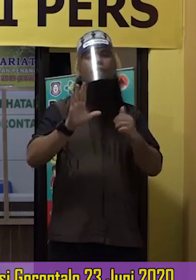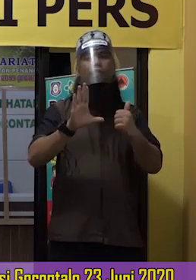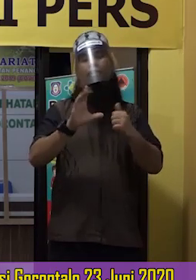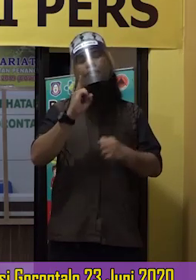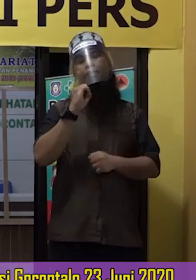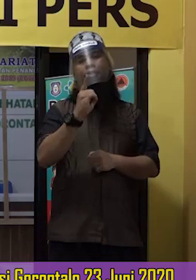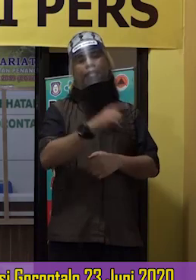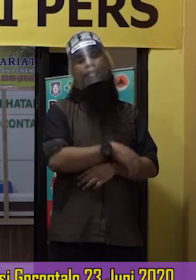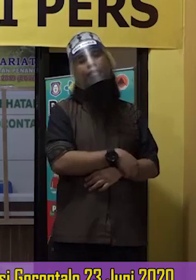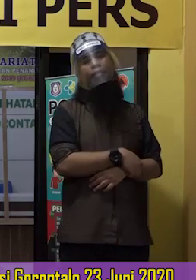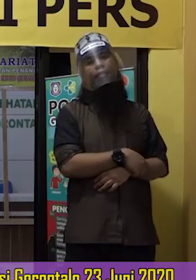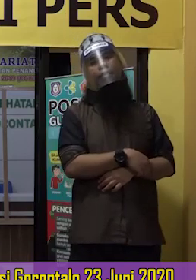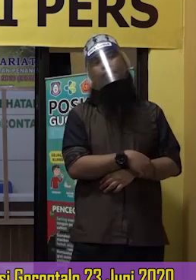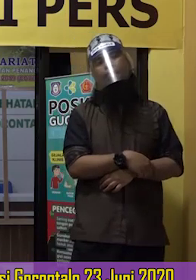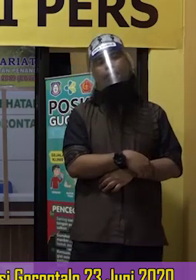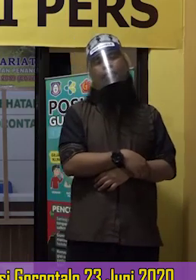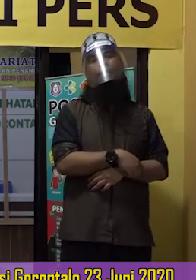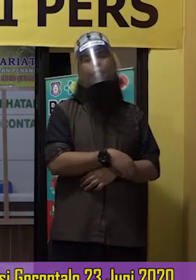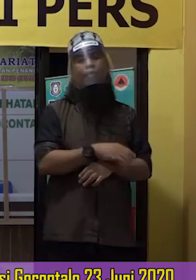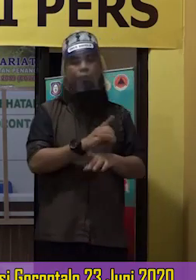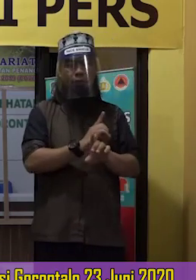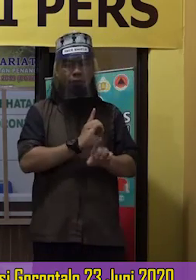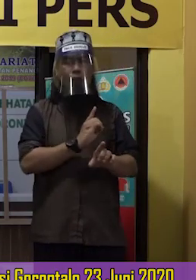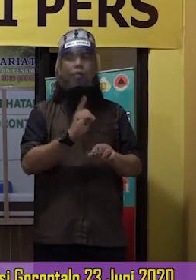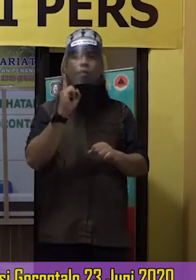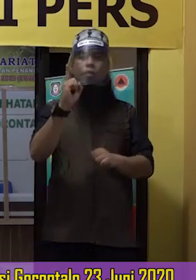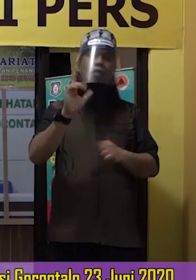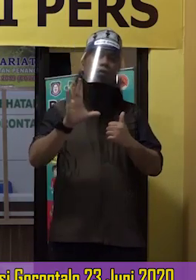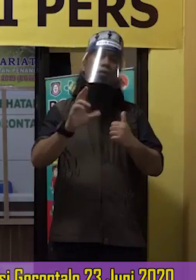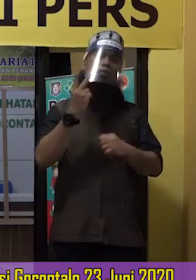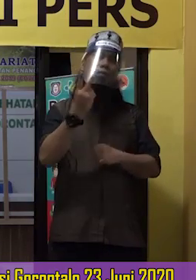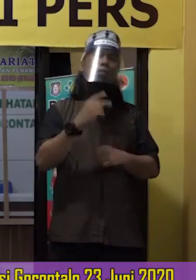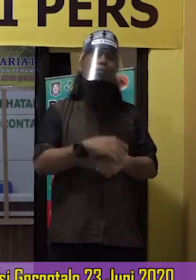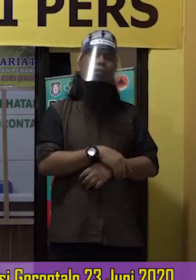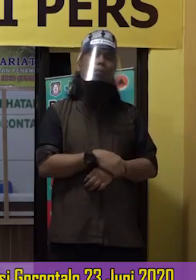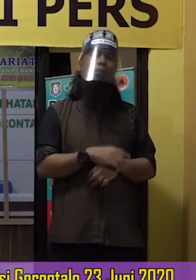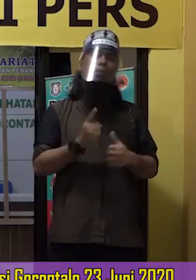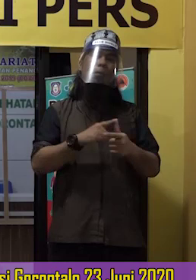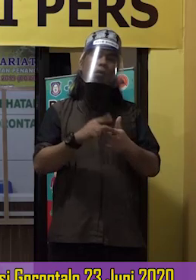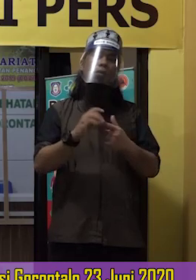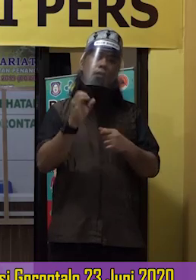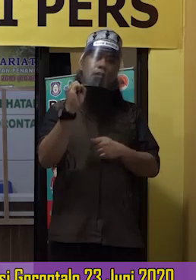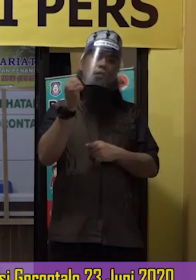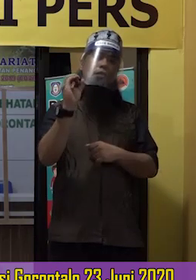atau SAMW dan pasien 162 atau pasien SOS.